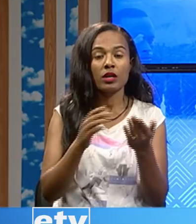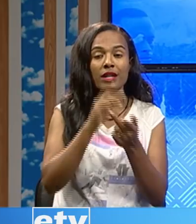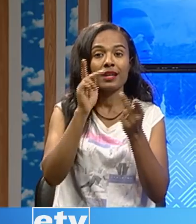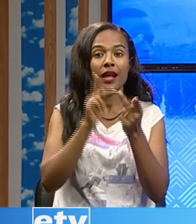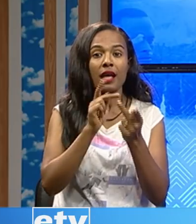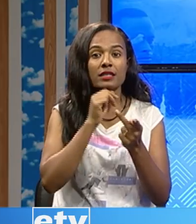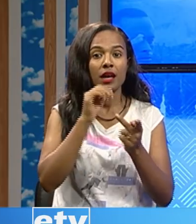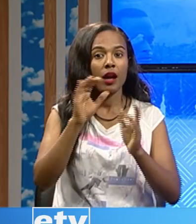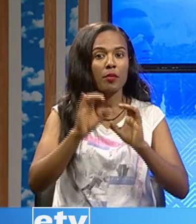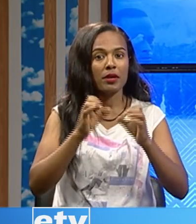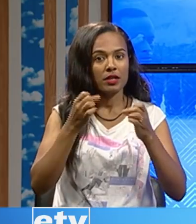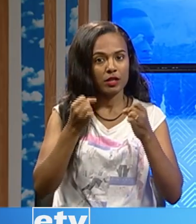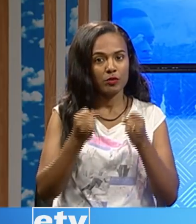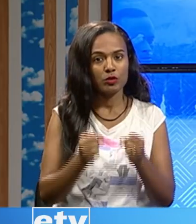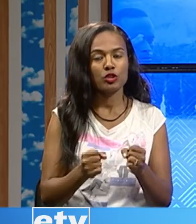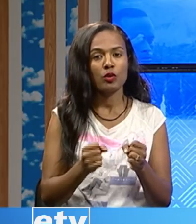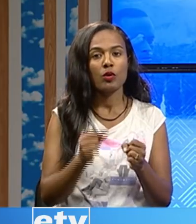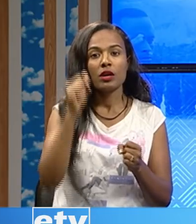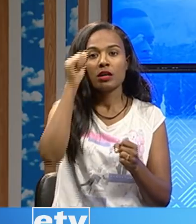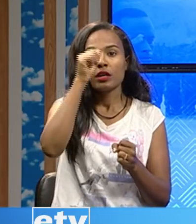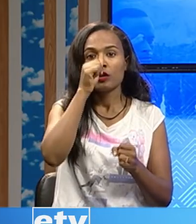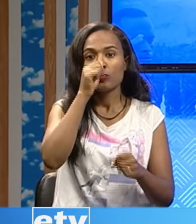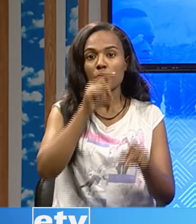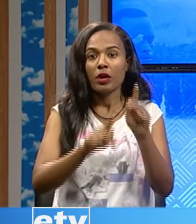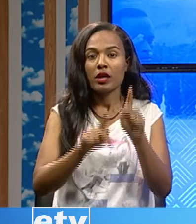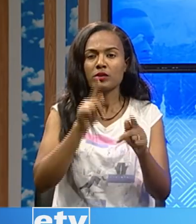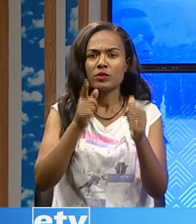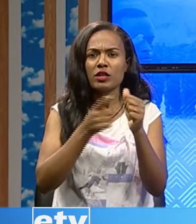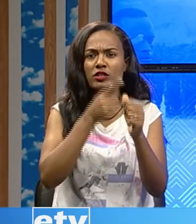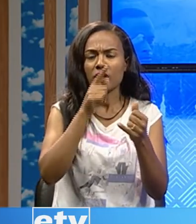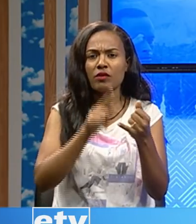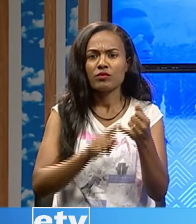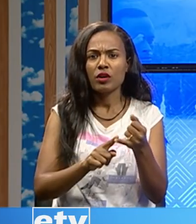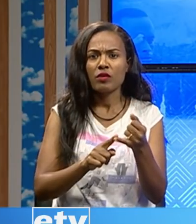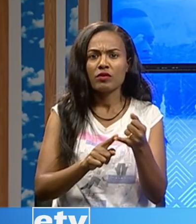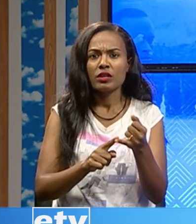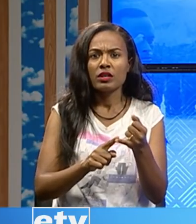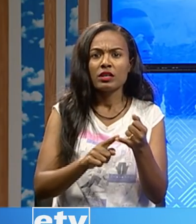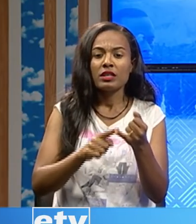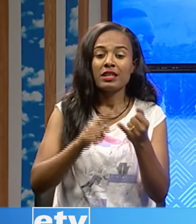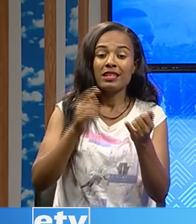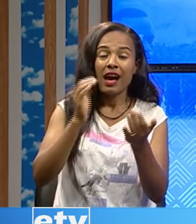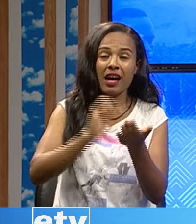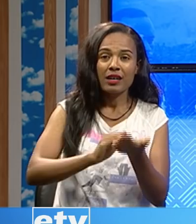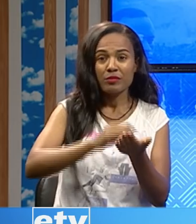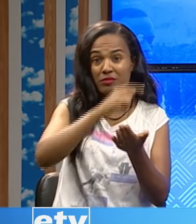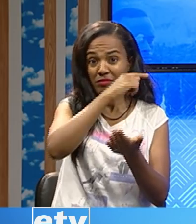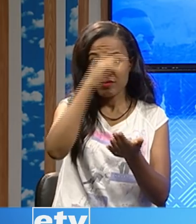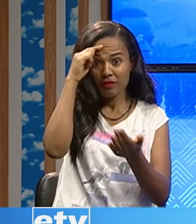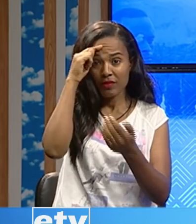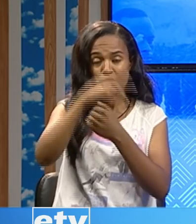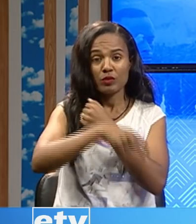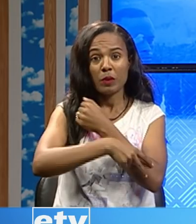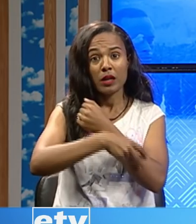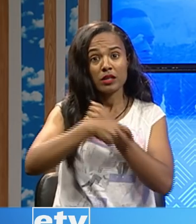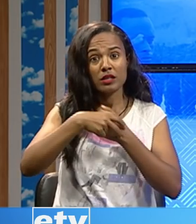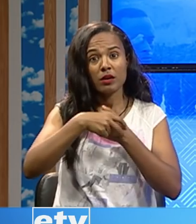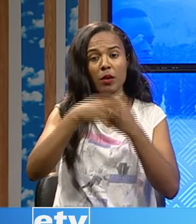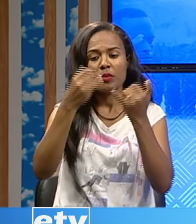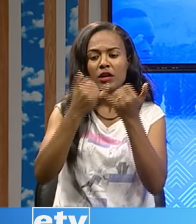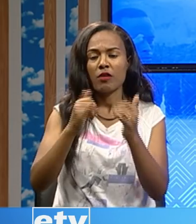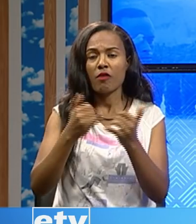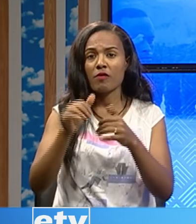እንዳያሳካ ማድረግ የምንችለው። የኢትዮጵያ ህዝብ ከጫፍጫፍ ለዳግም ባርነት፣ ለዳግም ዘረፋ፣ ለዳግም ከፋፍ